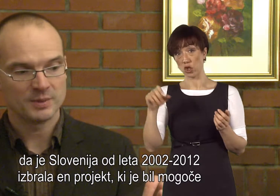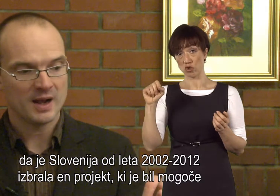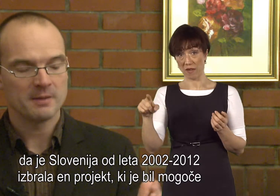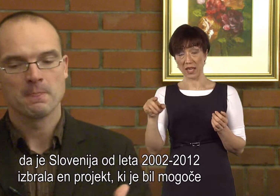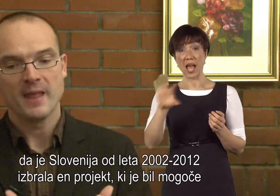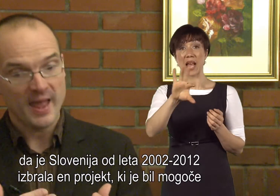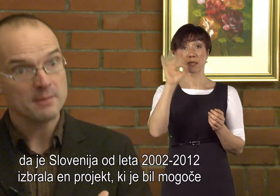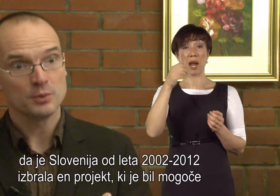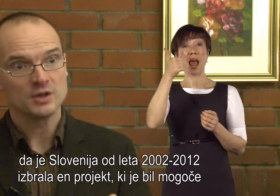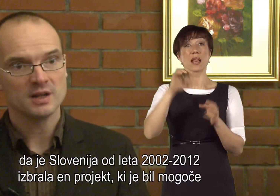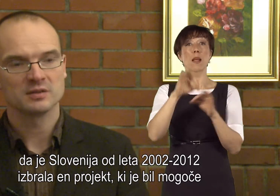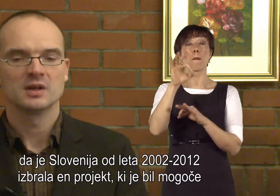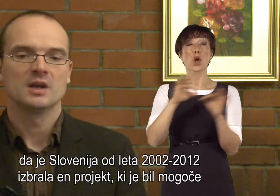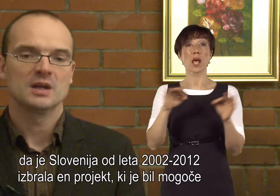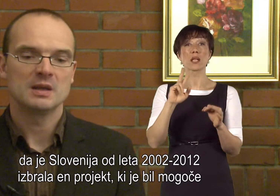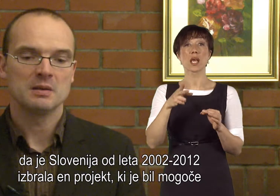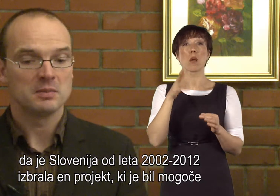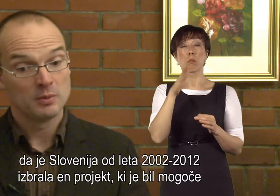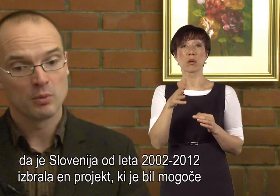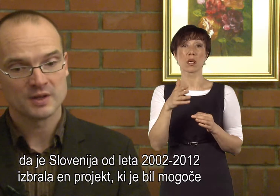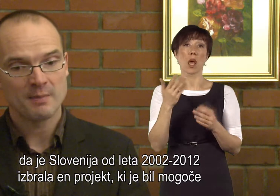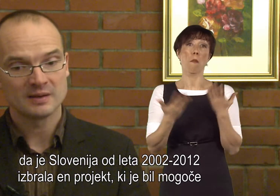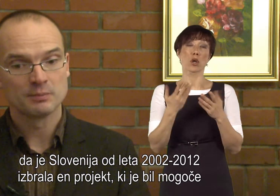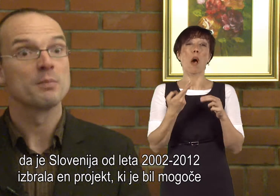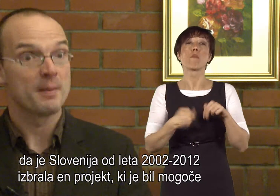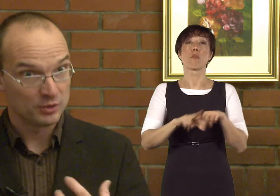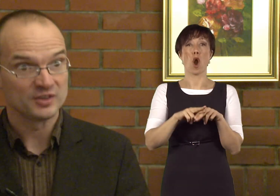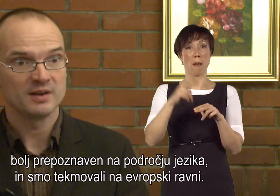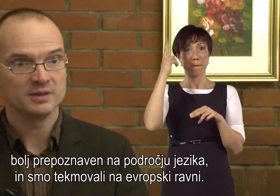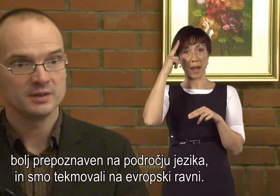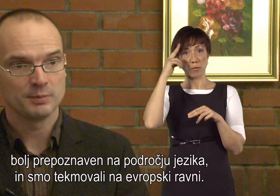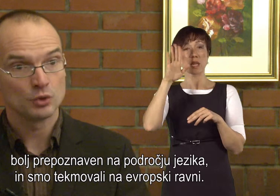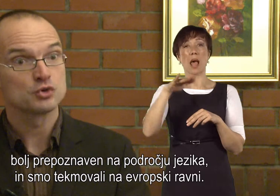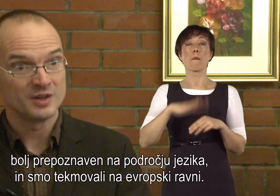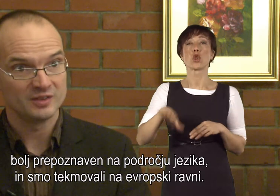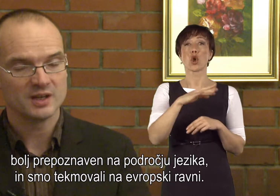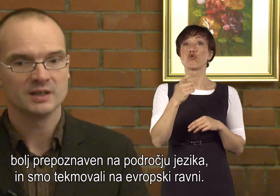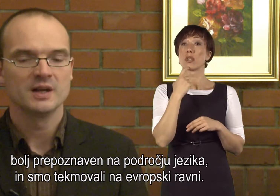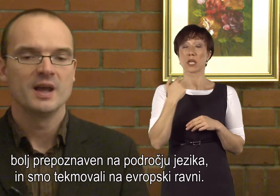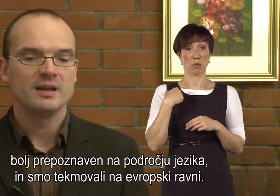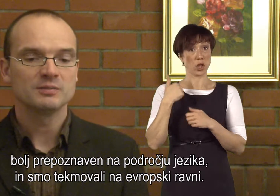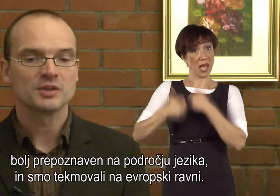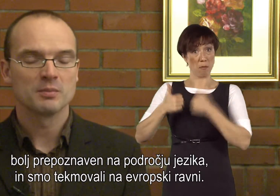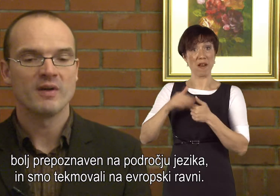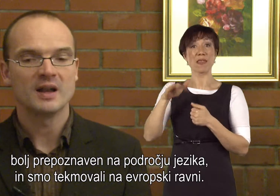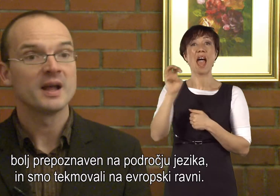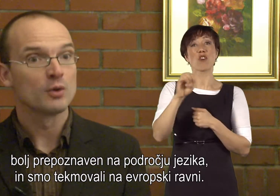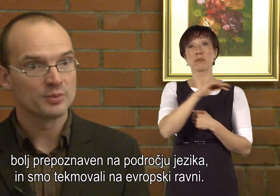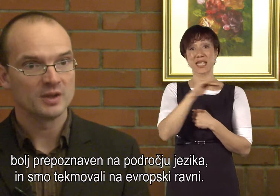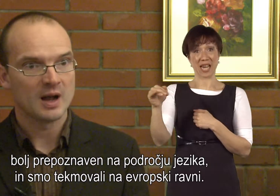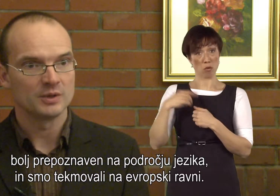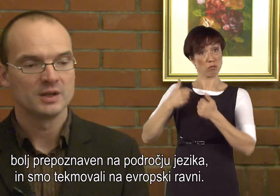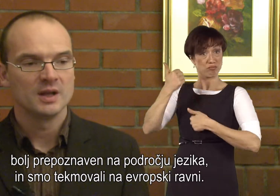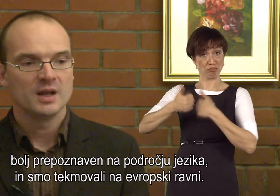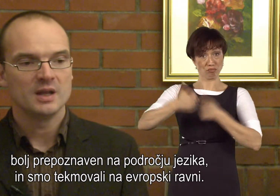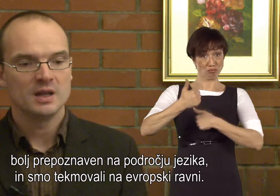2012 izbrala en projekt, ki bi bil morda malce bolj prepoznaven na področju jezika, in smo tekmovali na